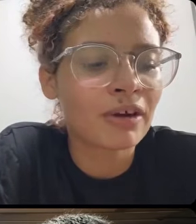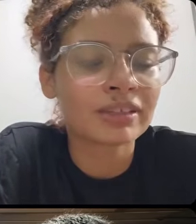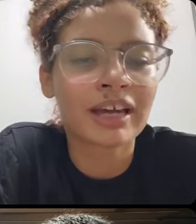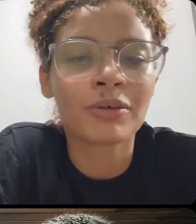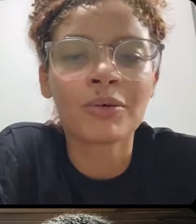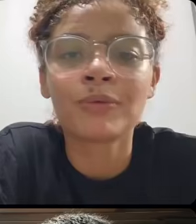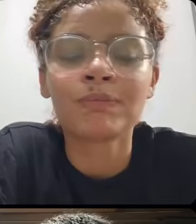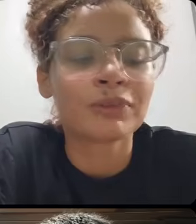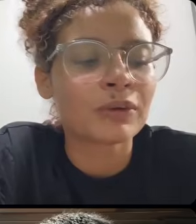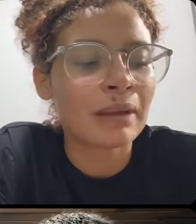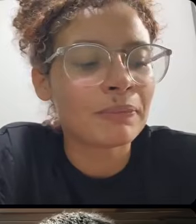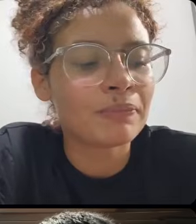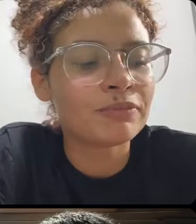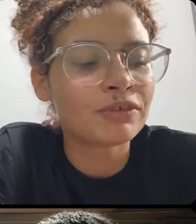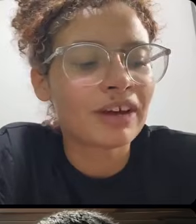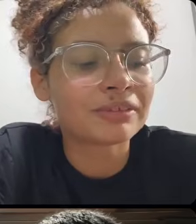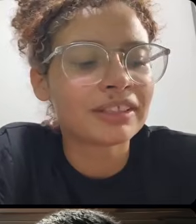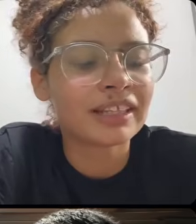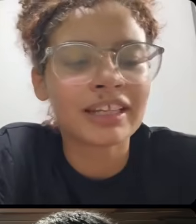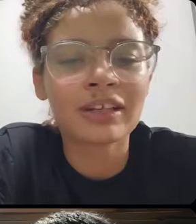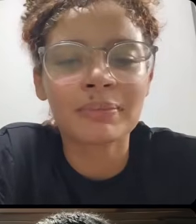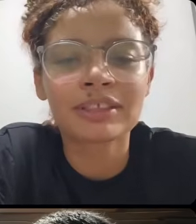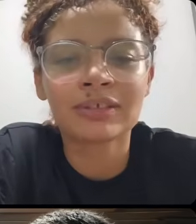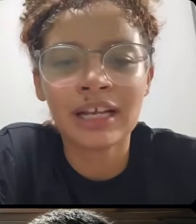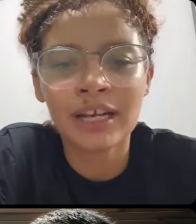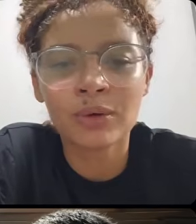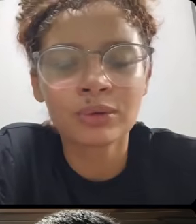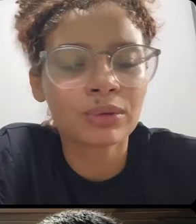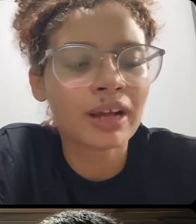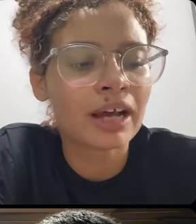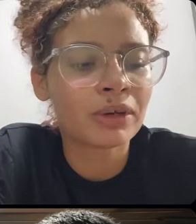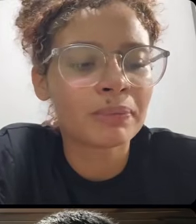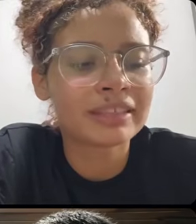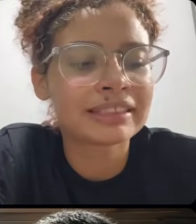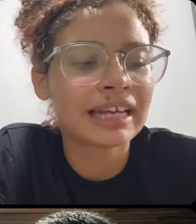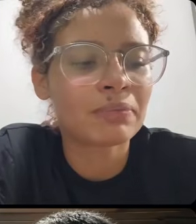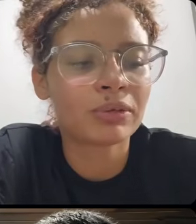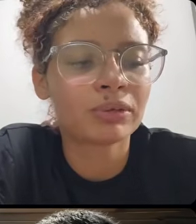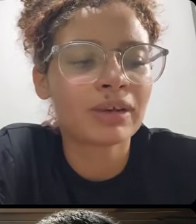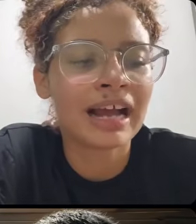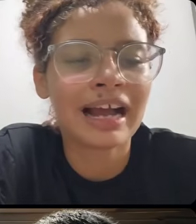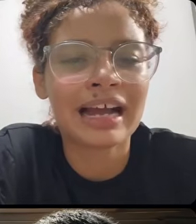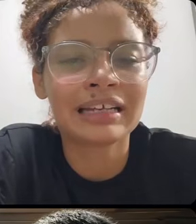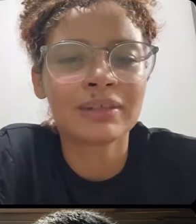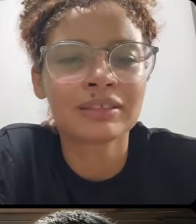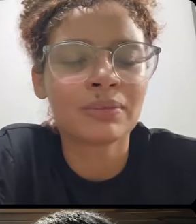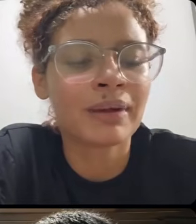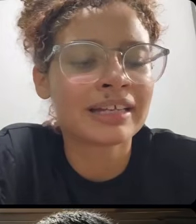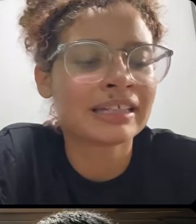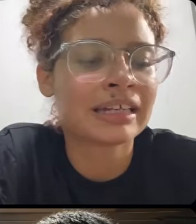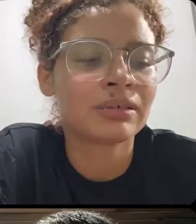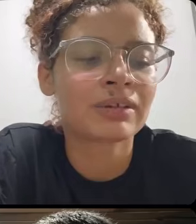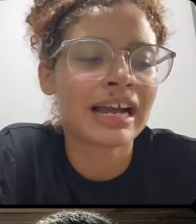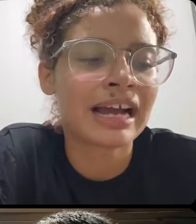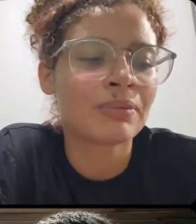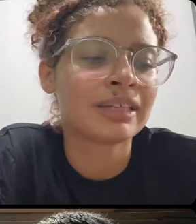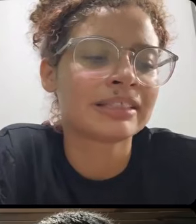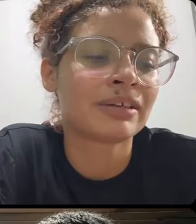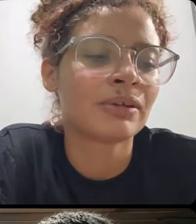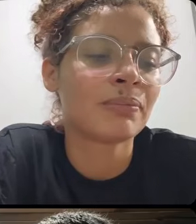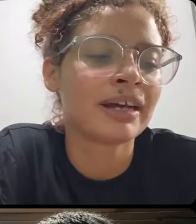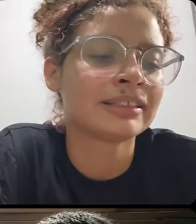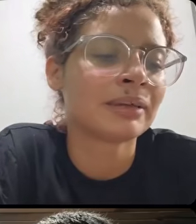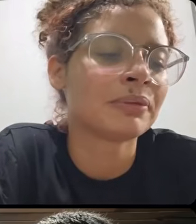Gabi vier a faltar, ou o Gabi de fato entender que a missão dele é em outro lugar, ou ele precisar ir para outro lugar, a Libras não pare naquele